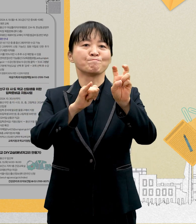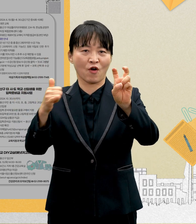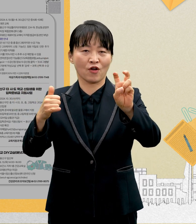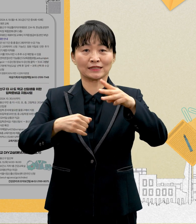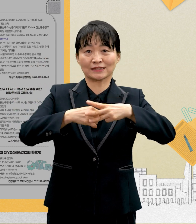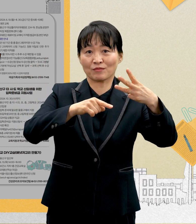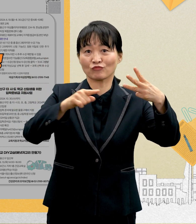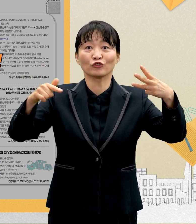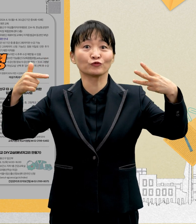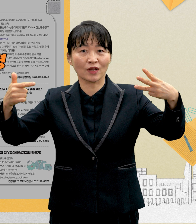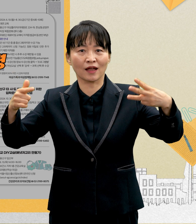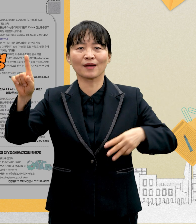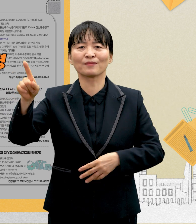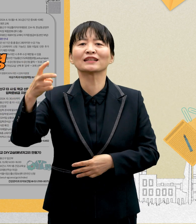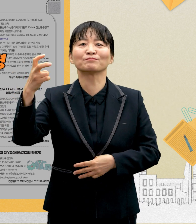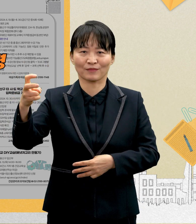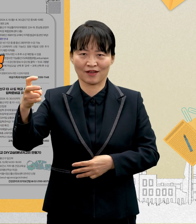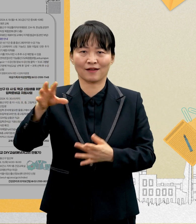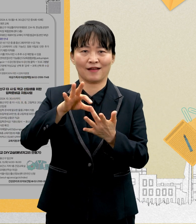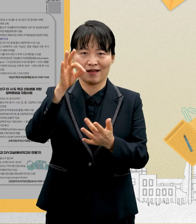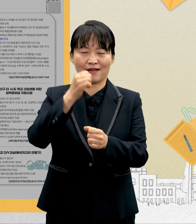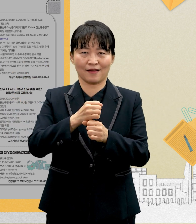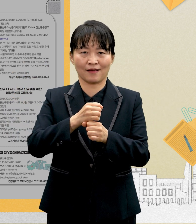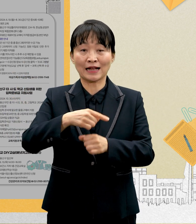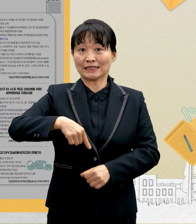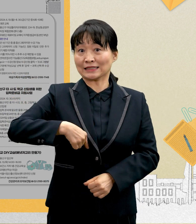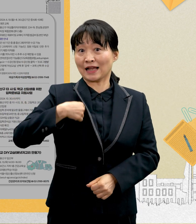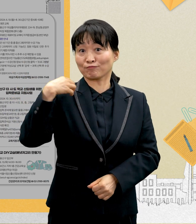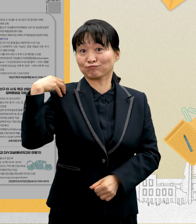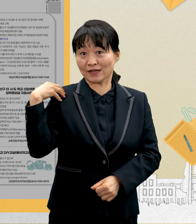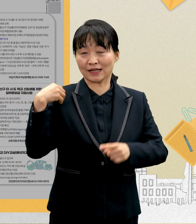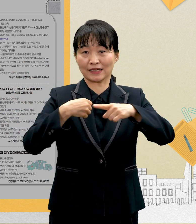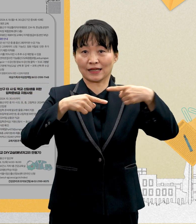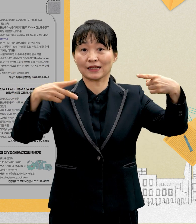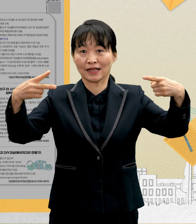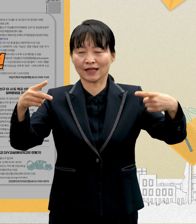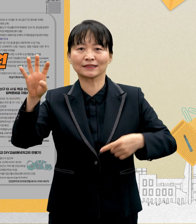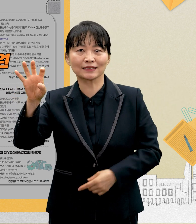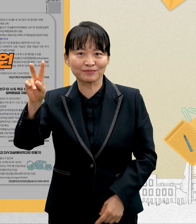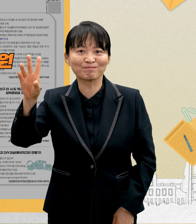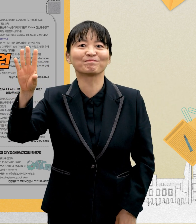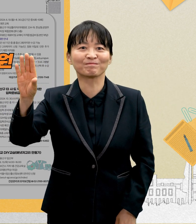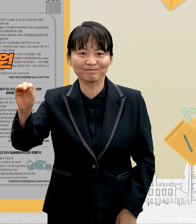3학년에서 6학년은 120명을 선발하며 자부담 비용은 1학년과 2학년은 42만